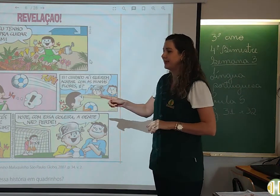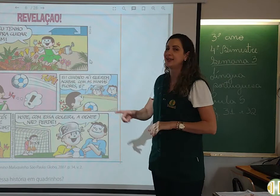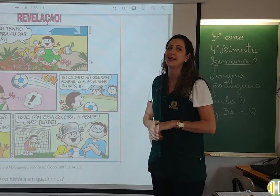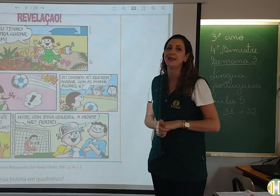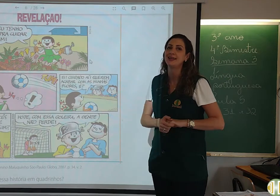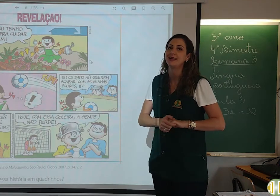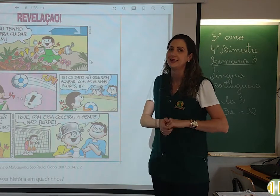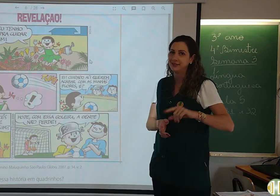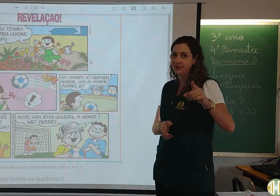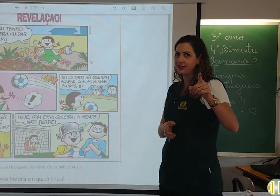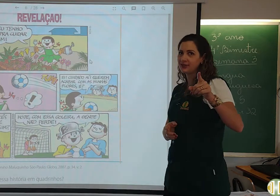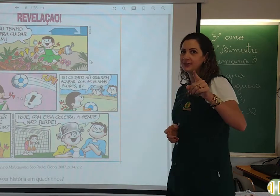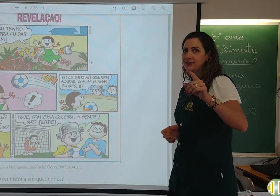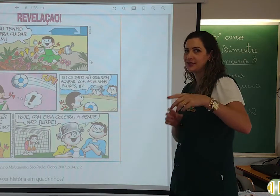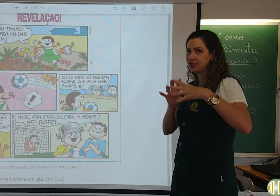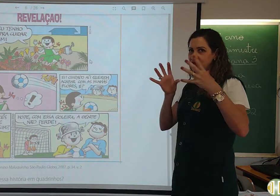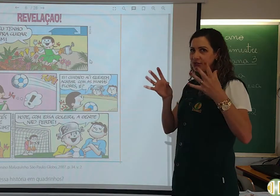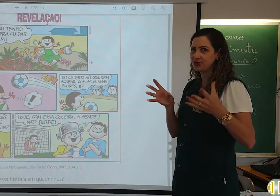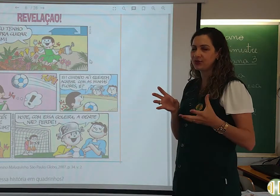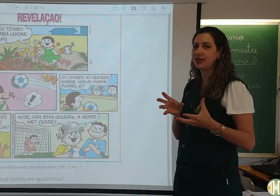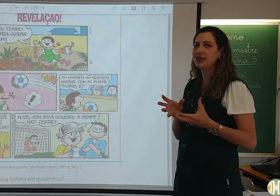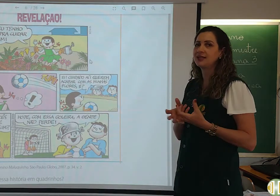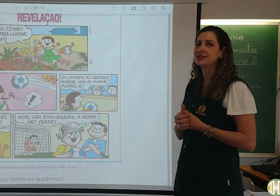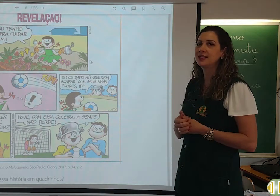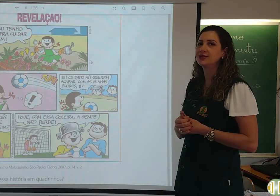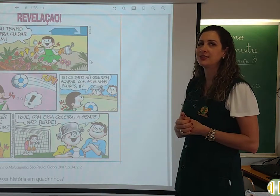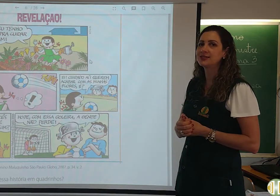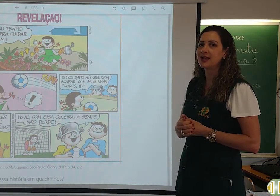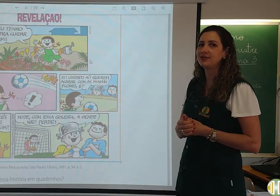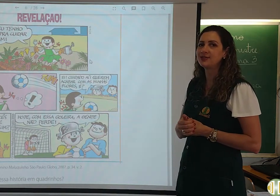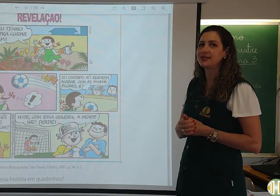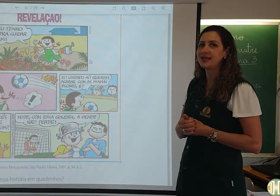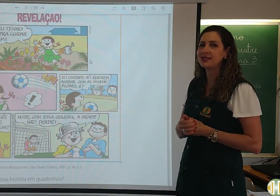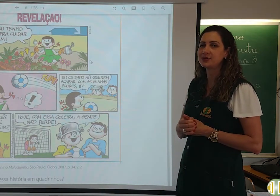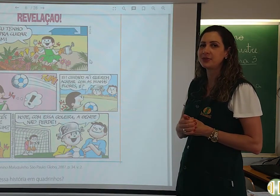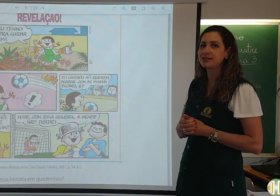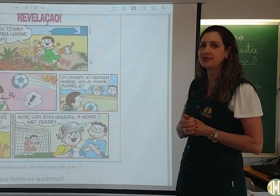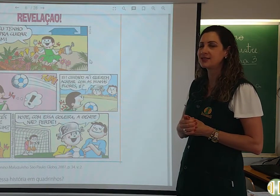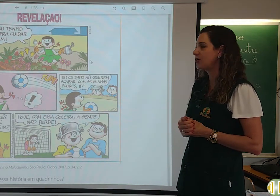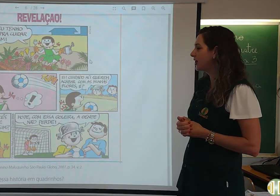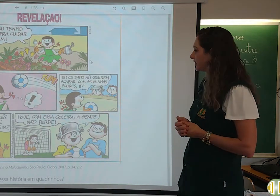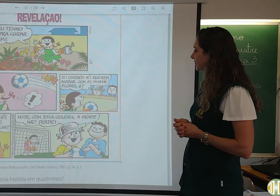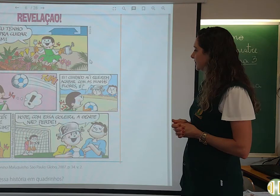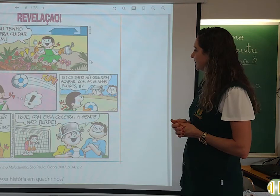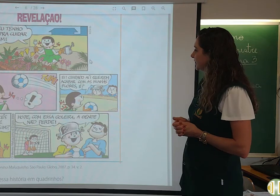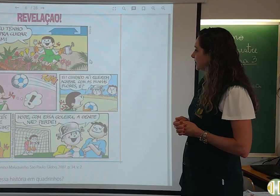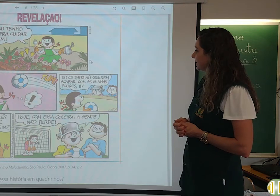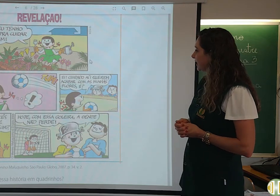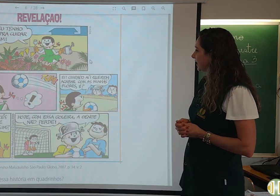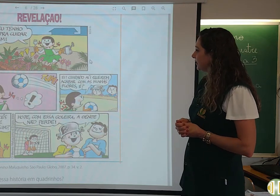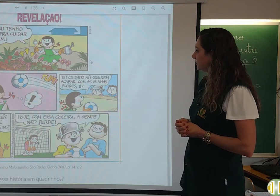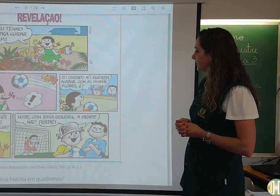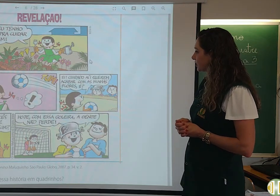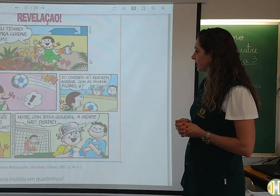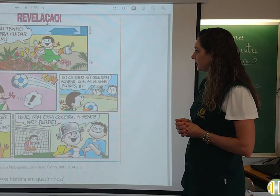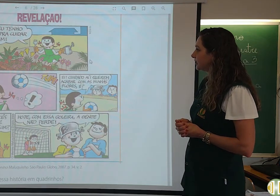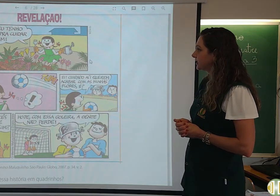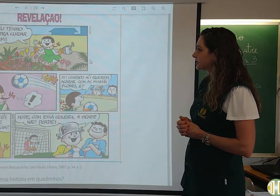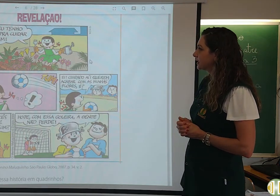lá, né? Viram? Sentiram o que que eles quiseram dizer sobre essa história? Né? Veja lá,